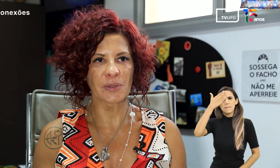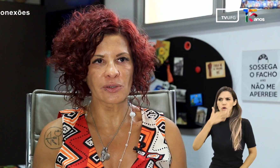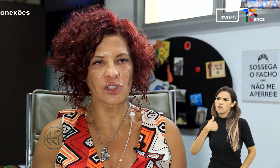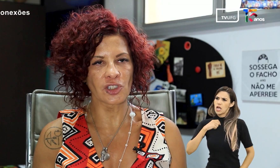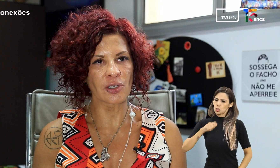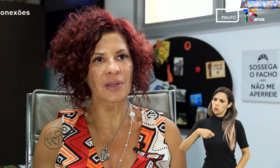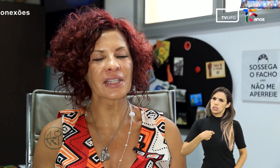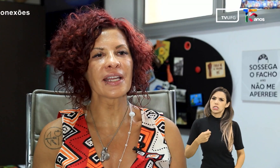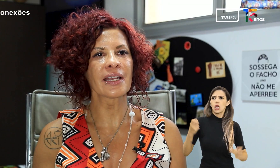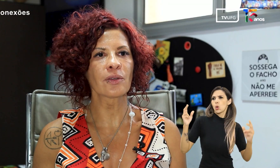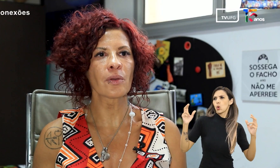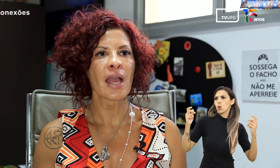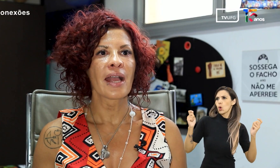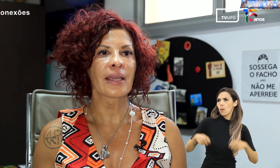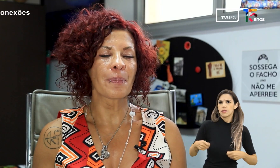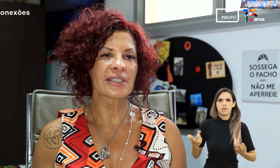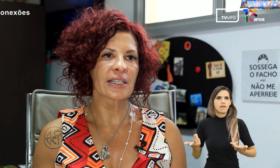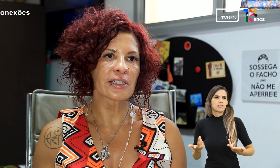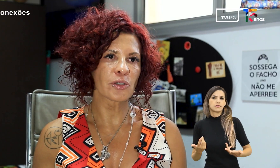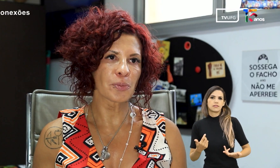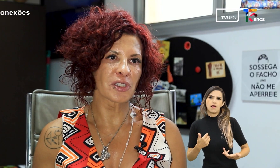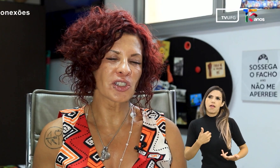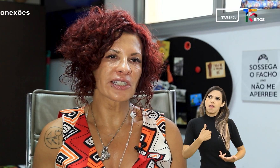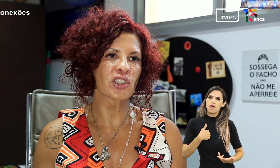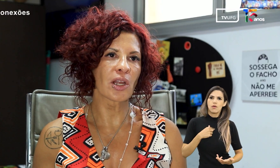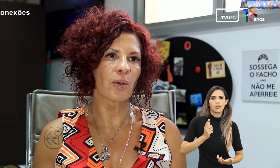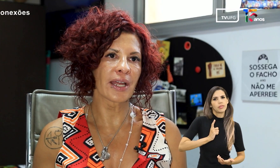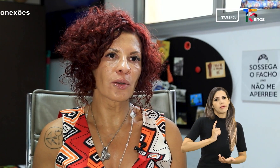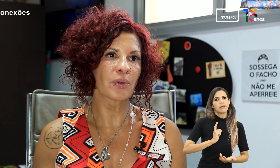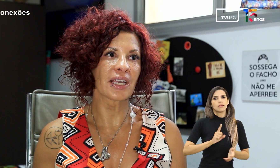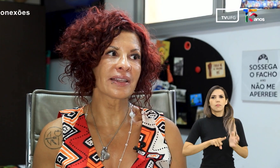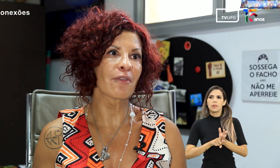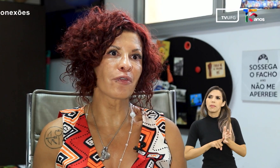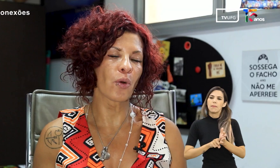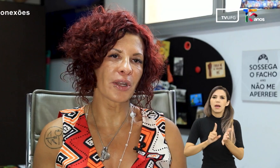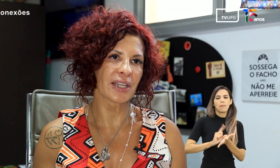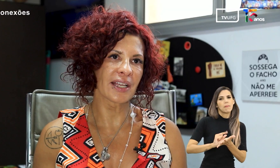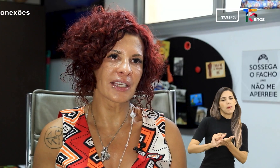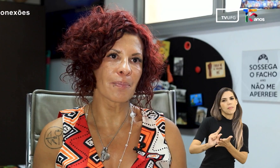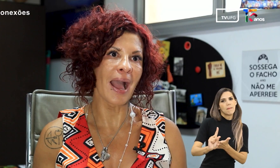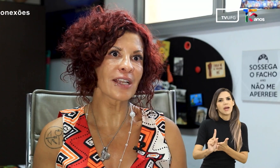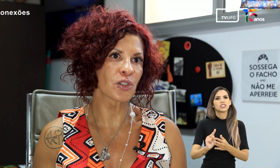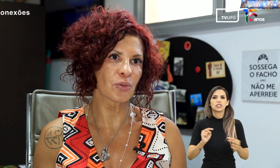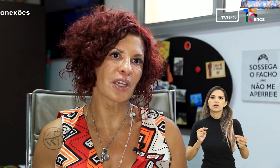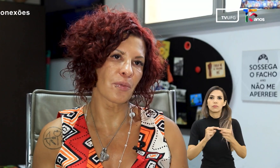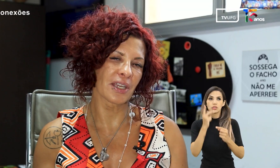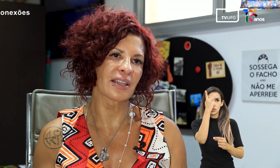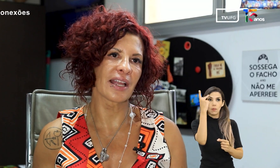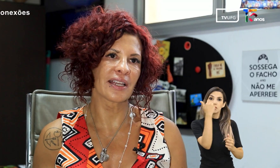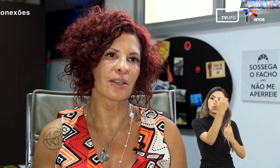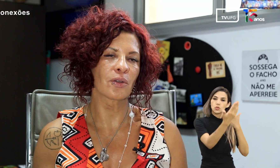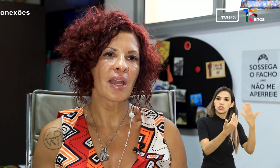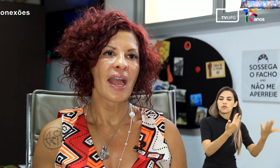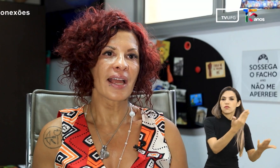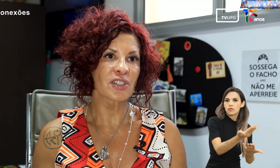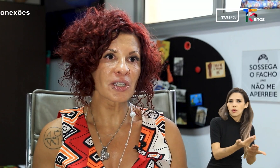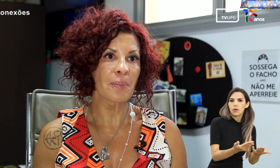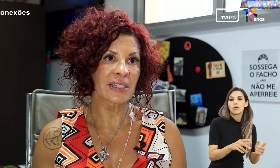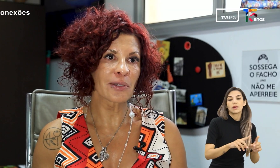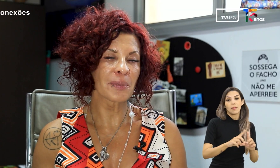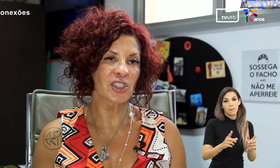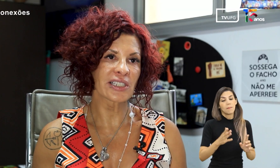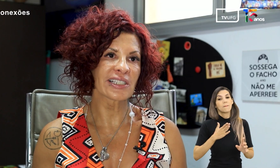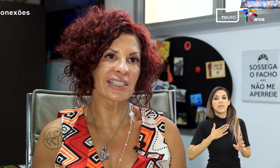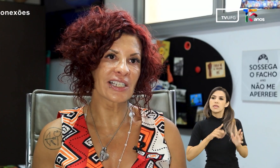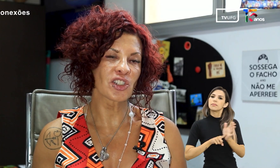competência que as pessoas que estão aqui dentro, que apesar das suas pesquisas dialogarem com quem está fora daqui, mais do que com quem está dentro, elas